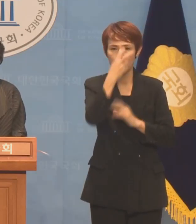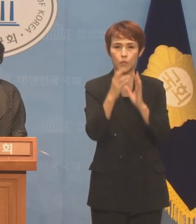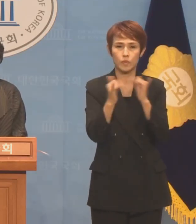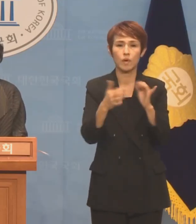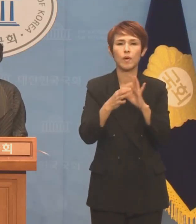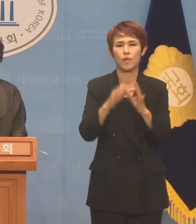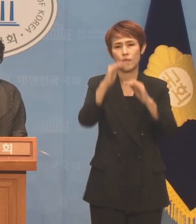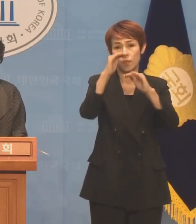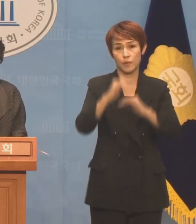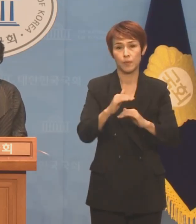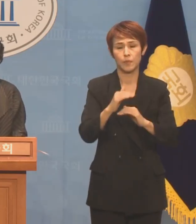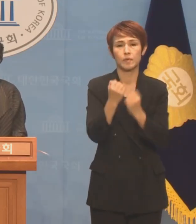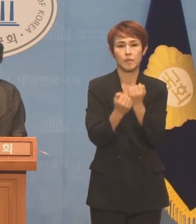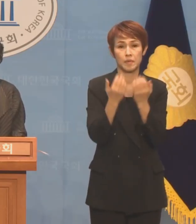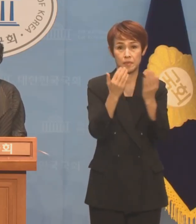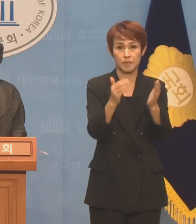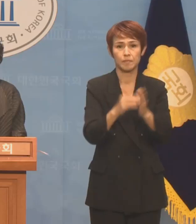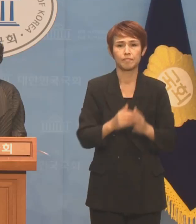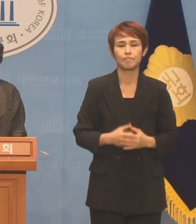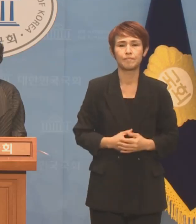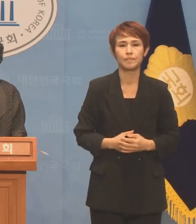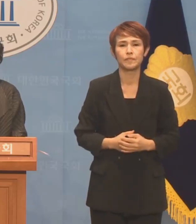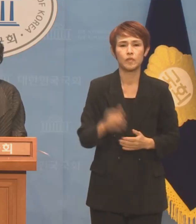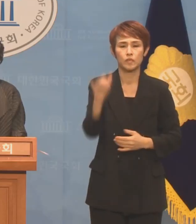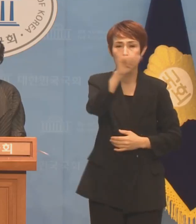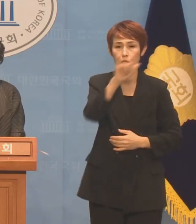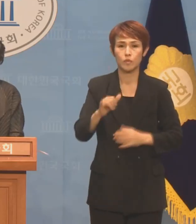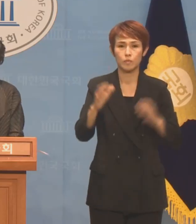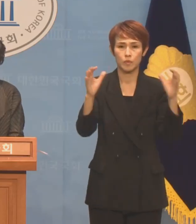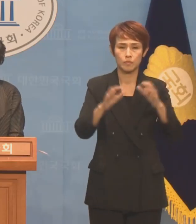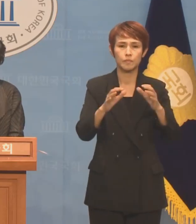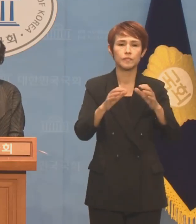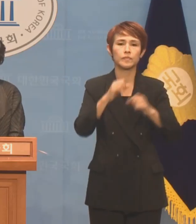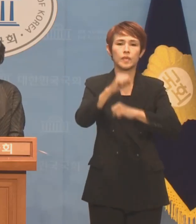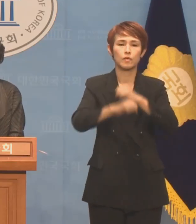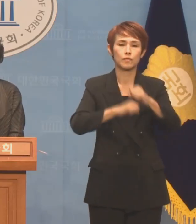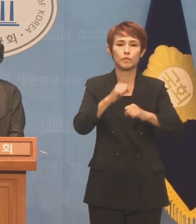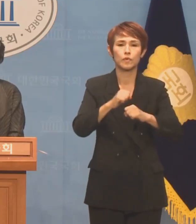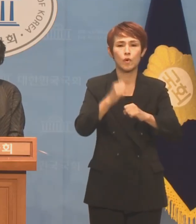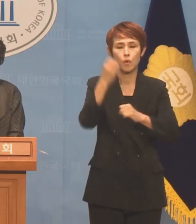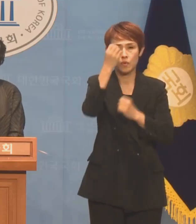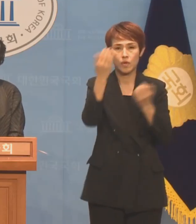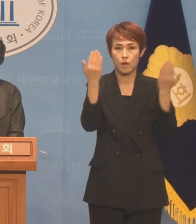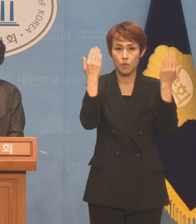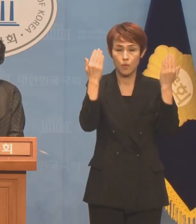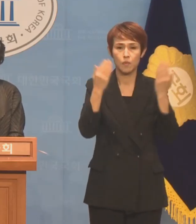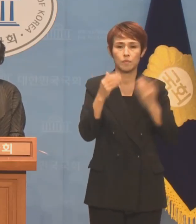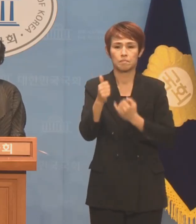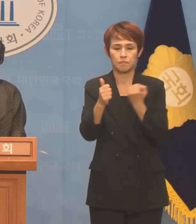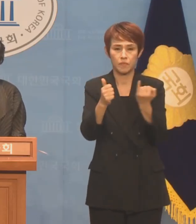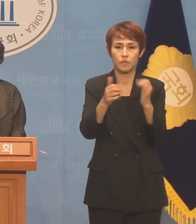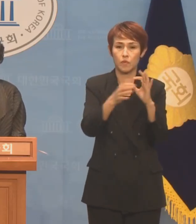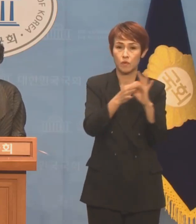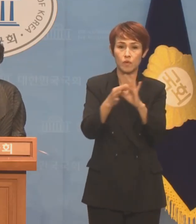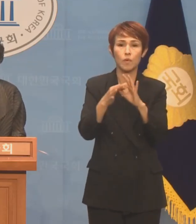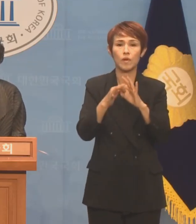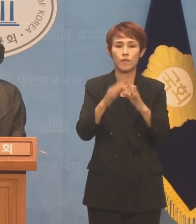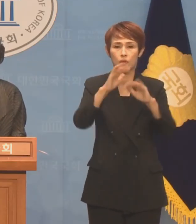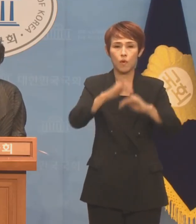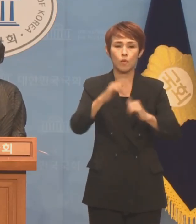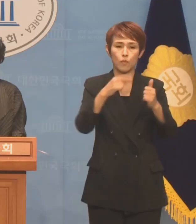자율형 사립고등학교, 전국 모집 자율형 사립고등학교의 성비 정립에 관한 청원이